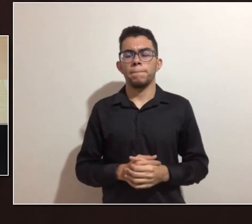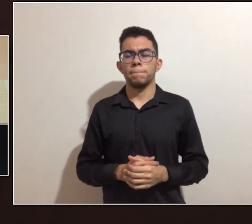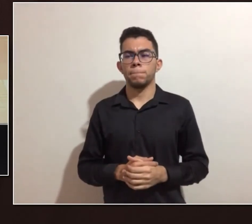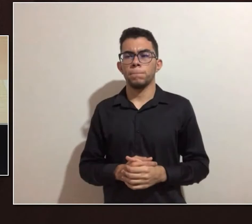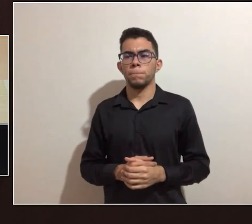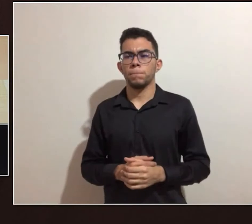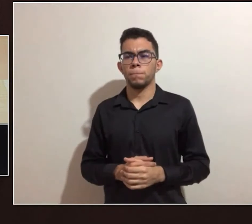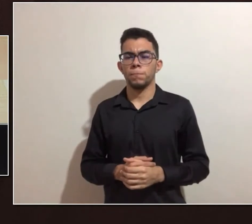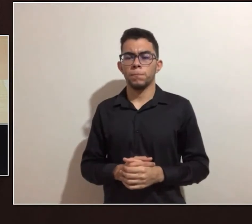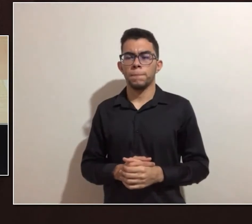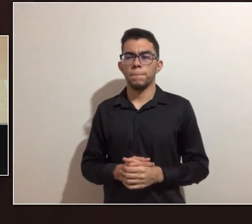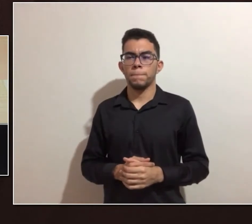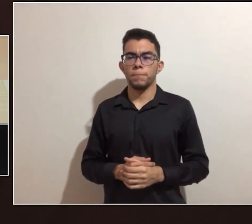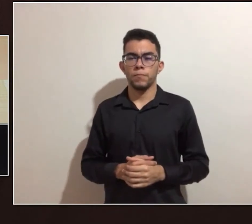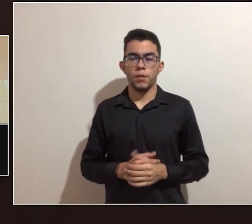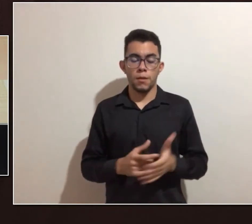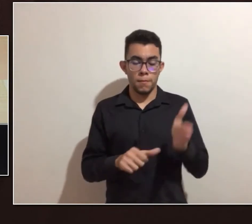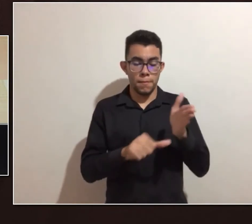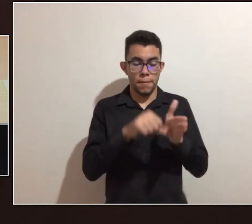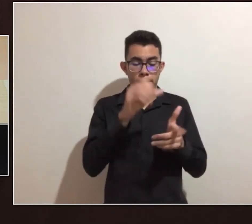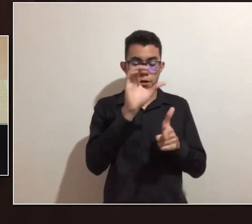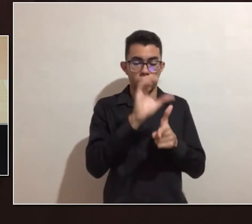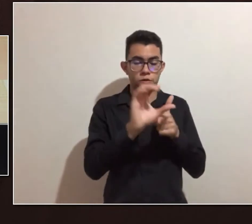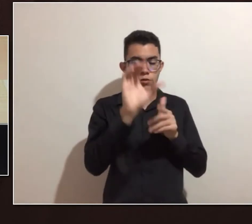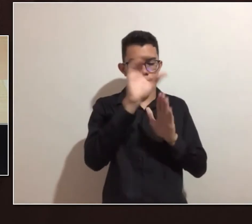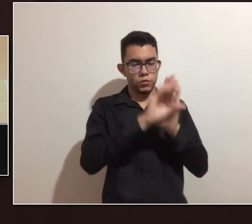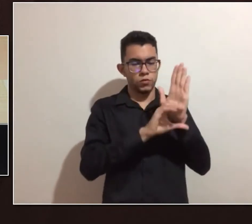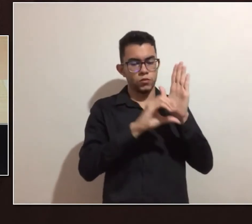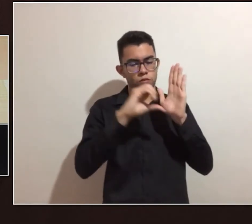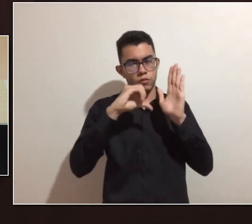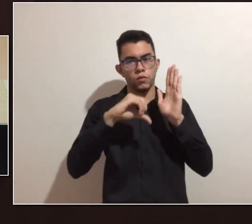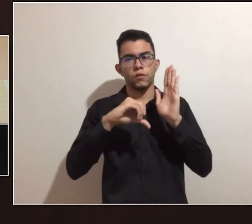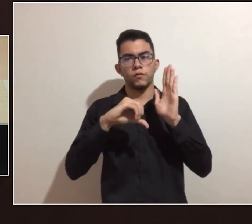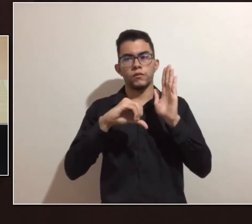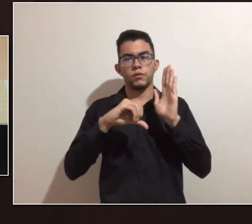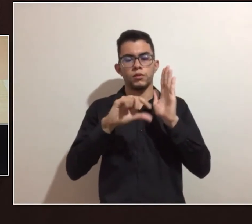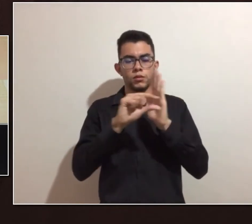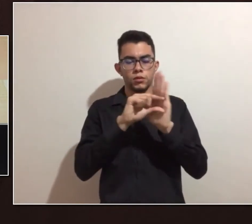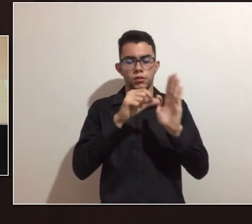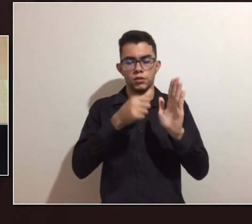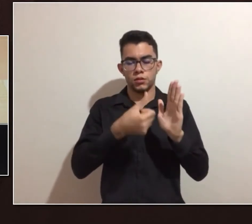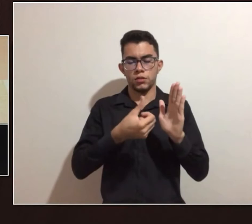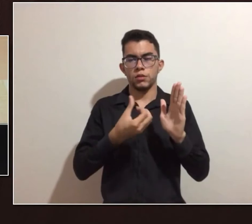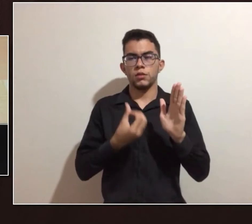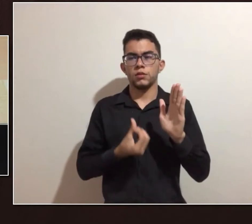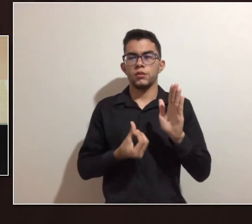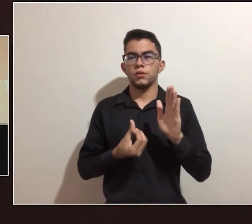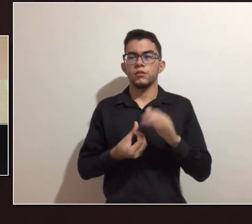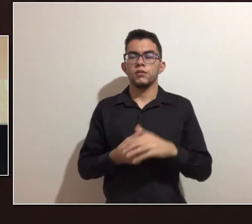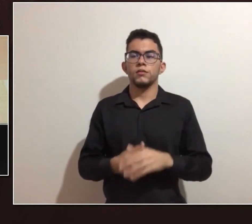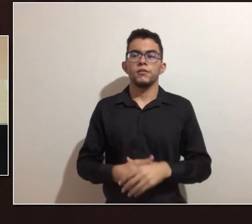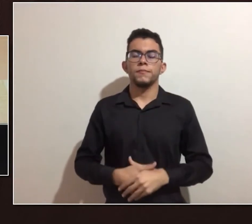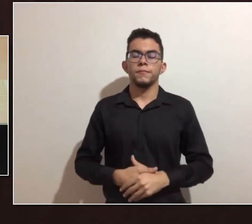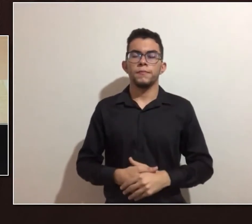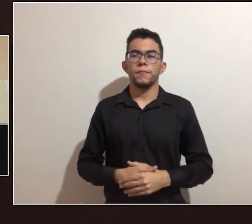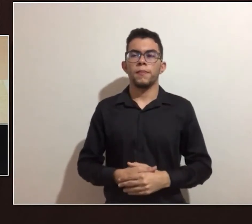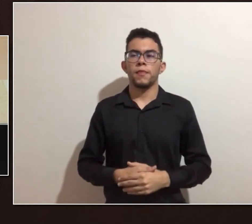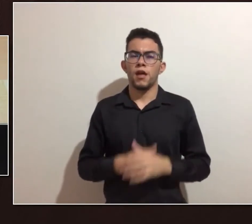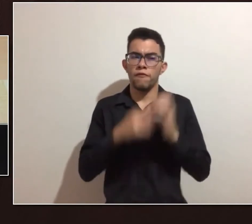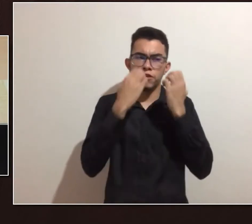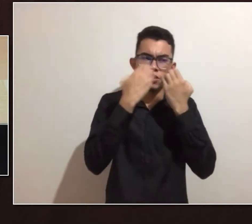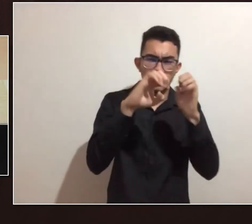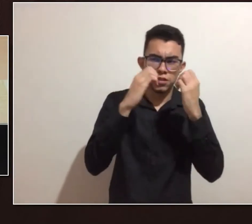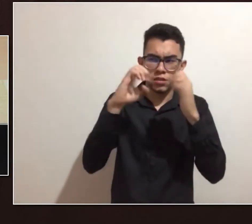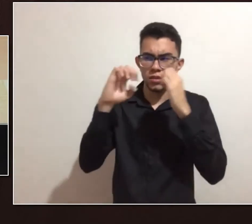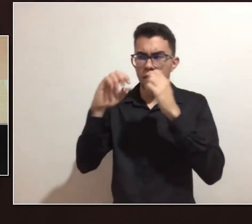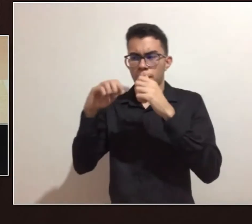1 Coríntios 9, 16. Irmão, faz parte do nosso DNA. Pregar o Evangelho faz parte do nosso DNA.